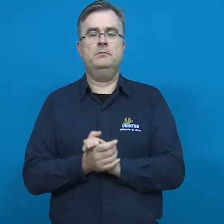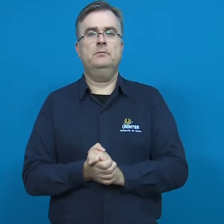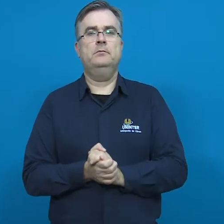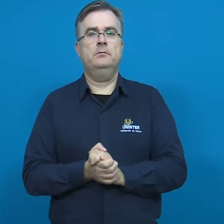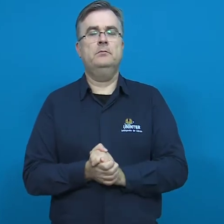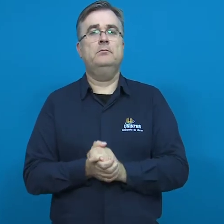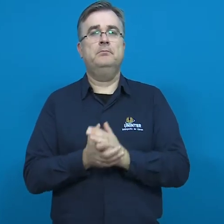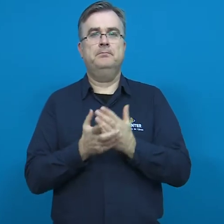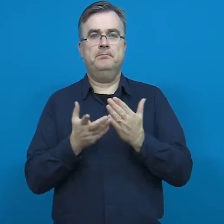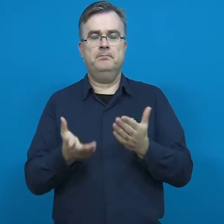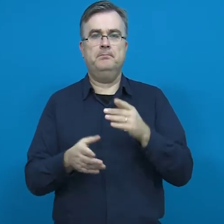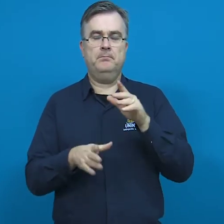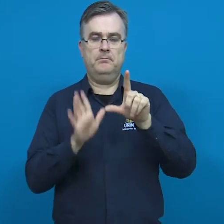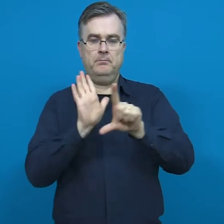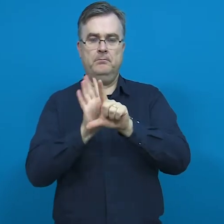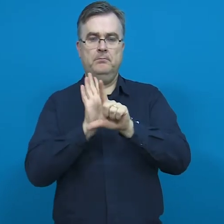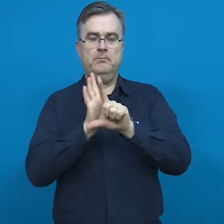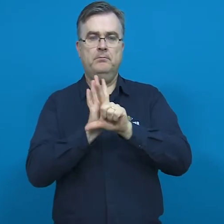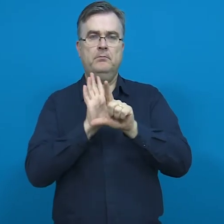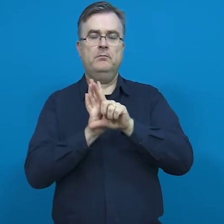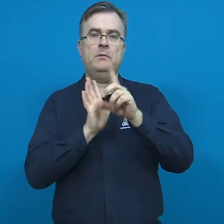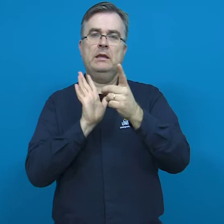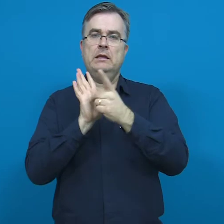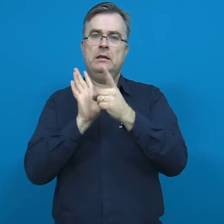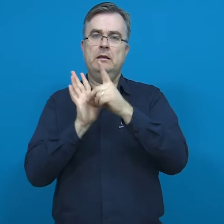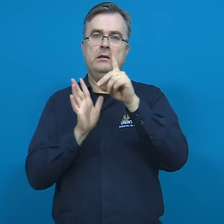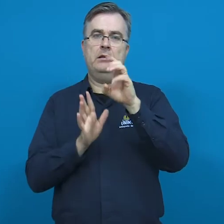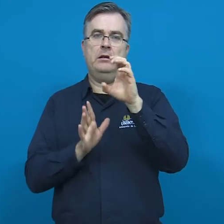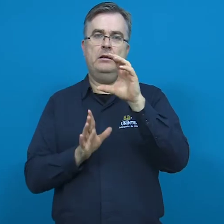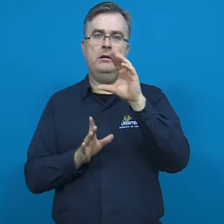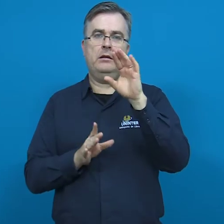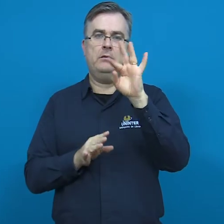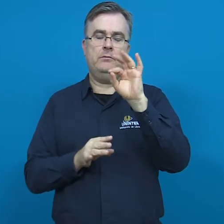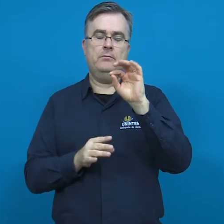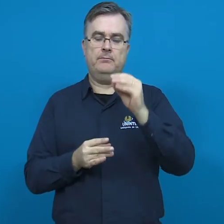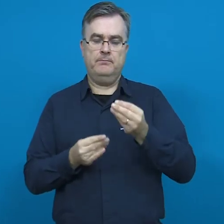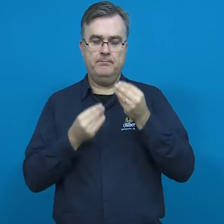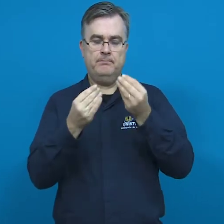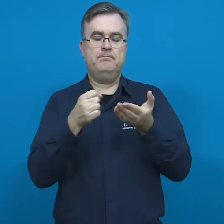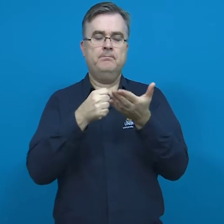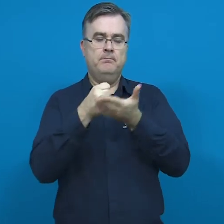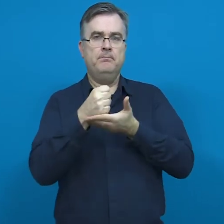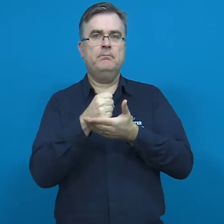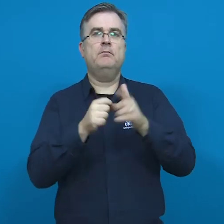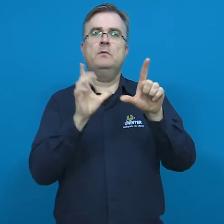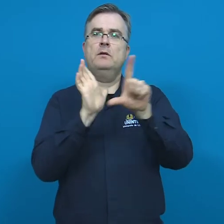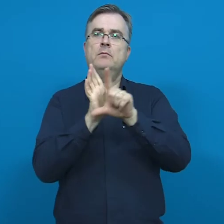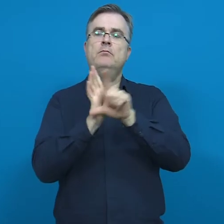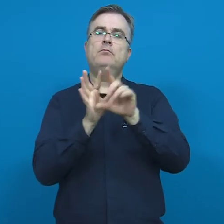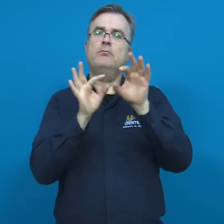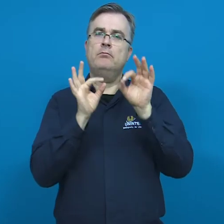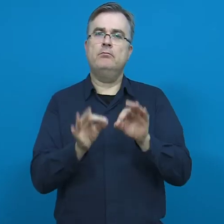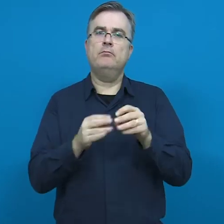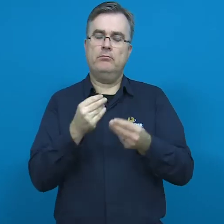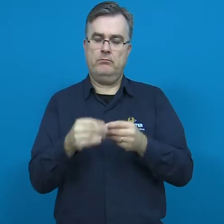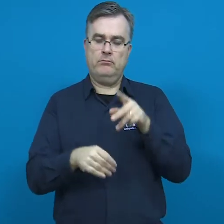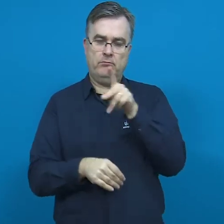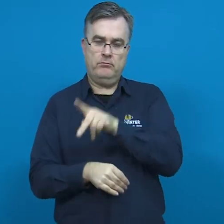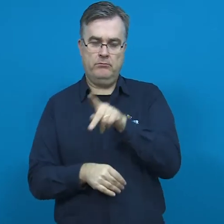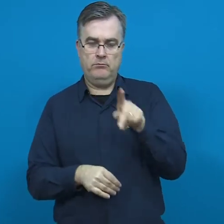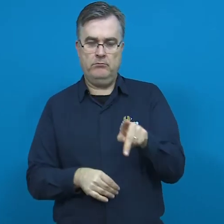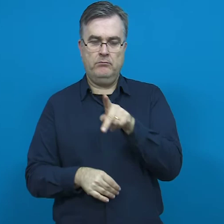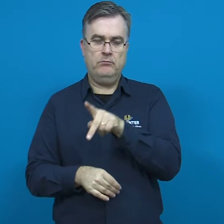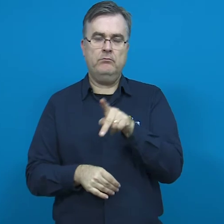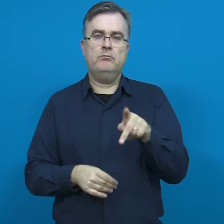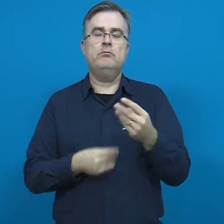2005. Então, essa lei e esse decreto, eles vêm a dar essa base legal, tanto